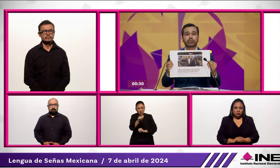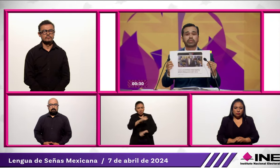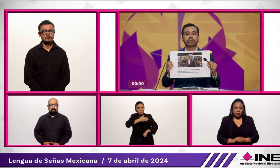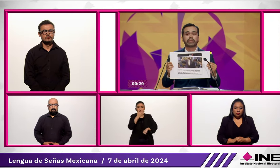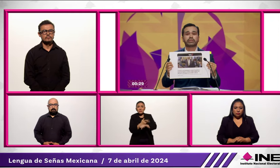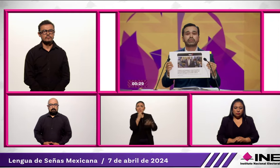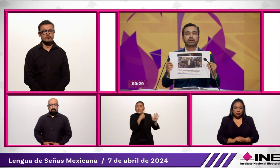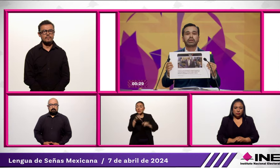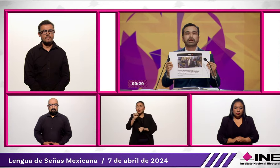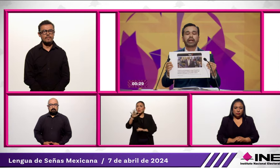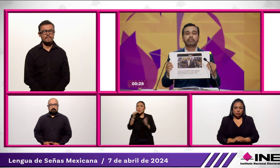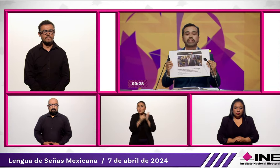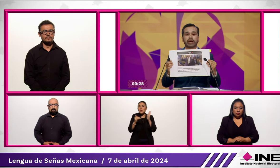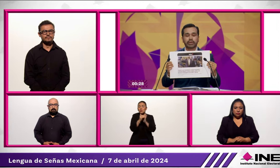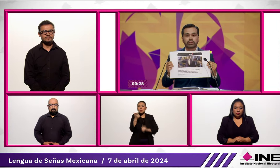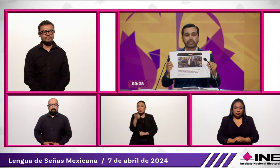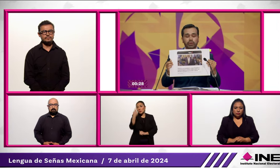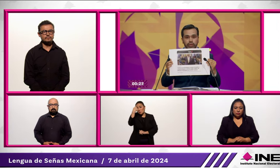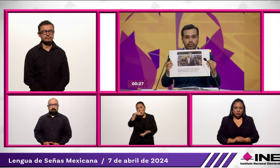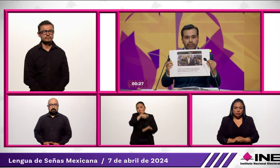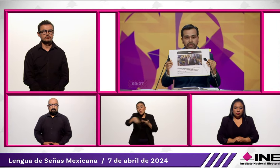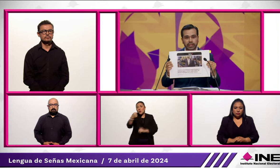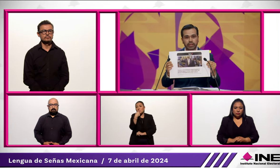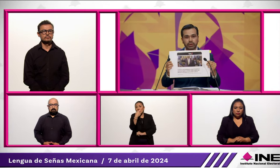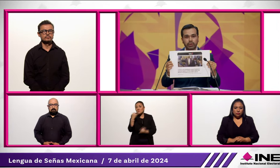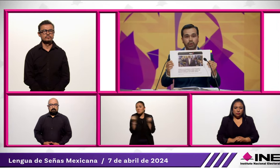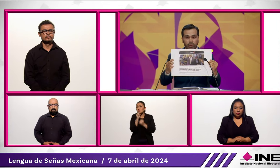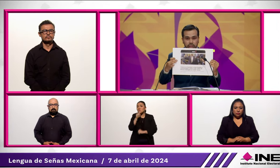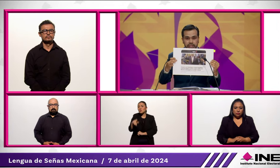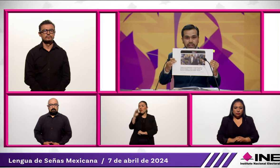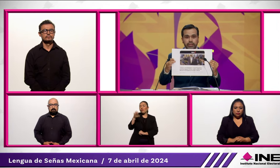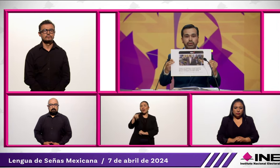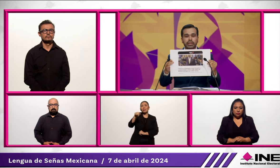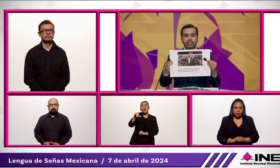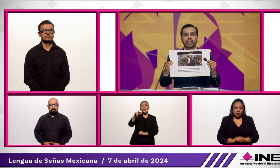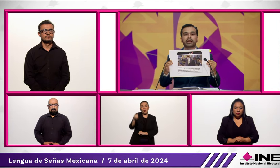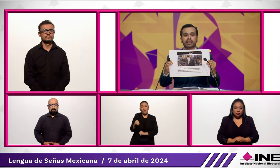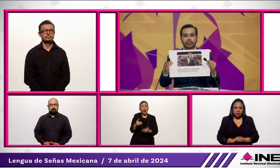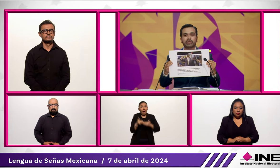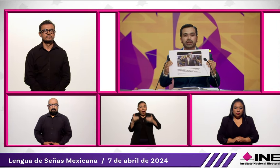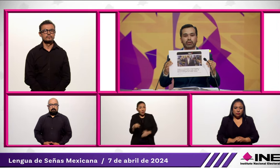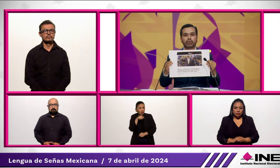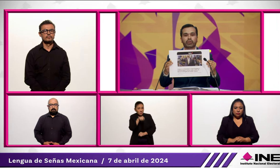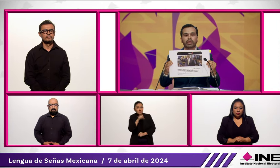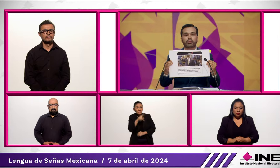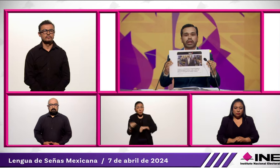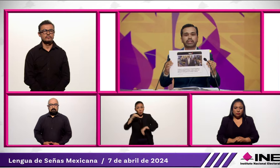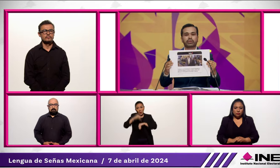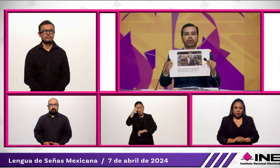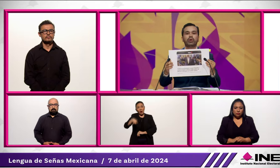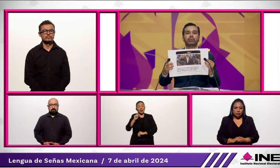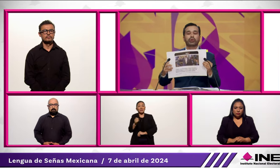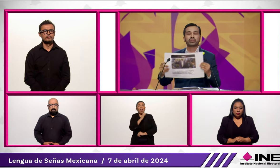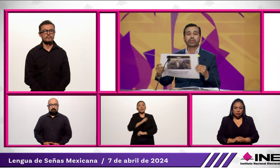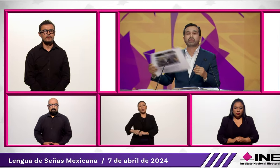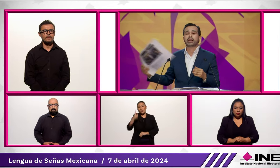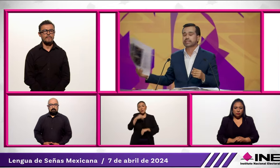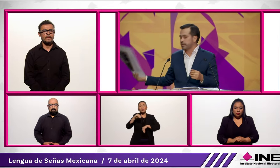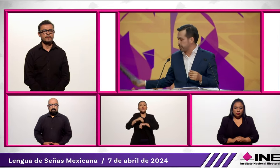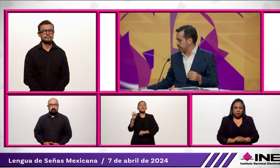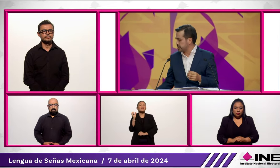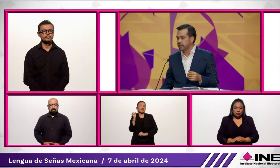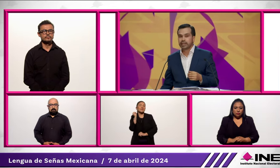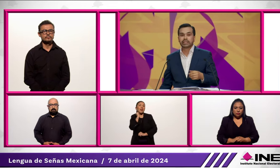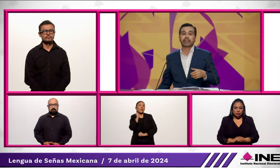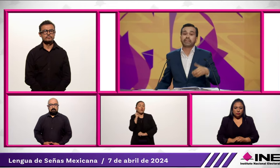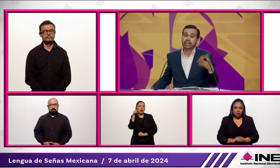165 millones de pesos en medicamentos, incluyendo el fentanilo. Hoy este señor es el candidato a senador de Morena por Jalisco. Por eso digo que